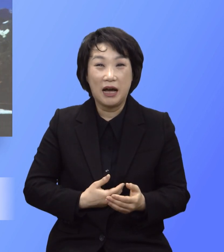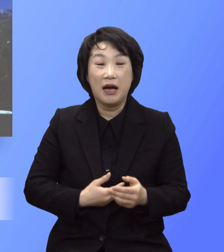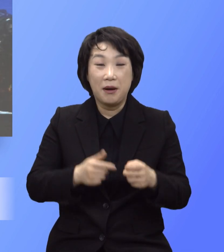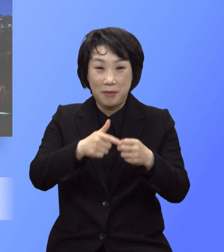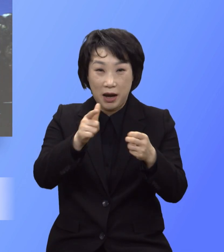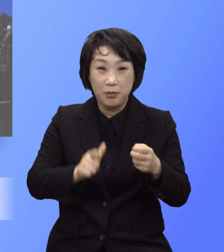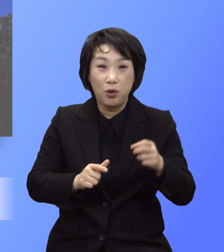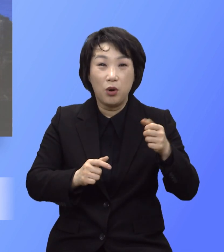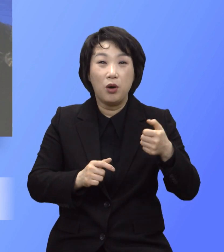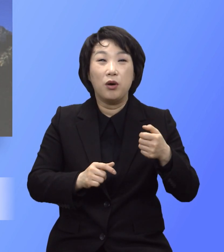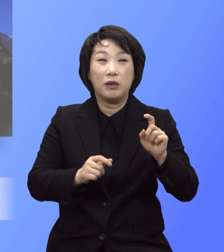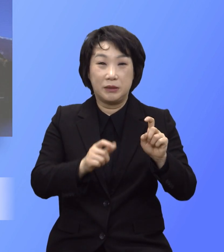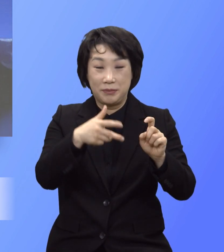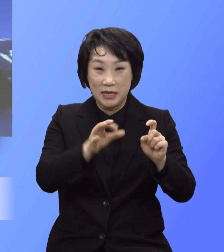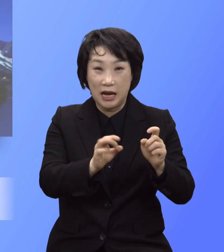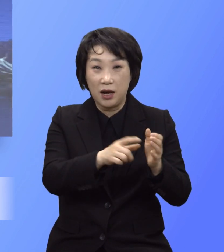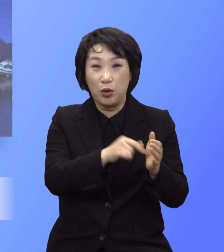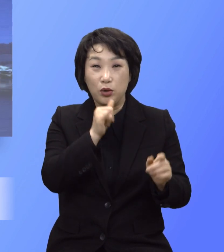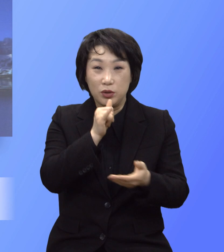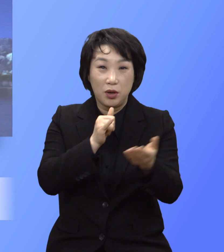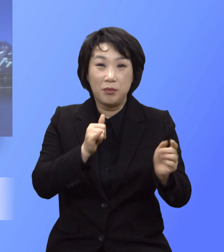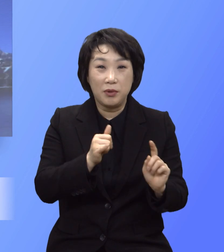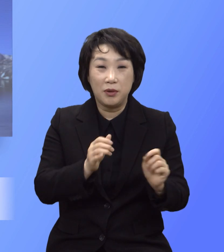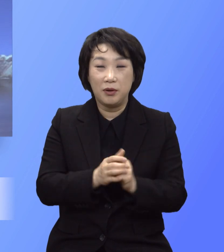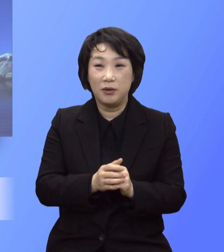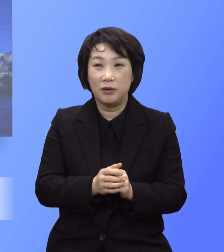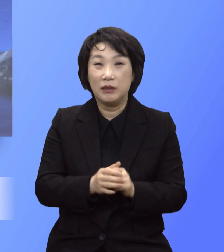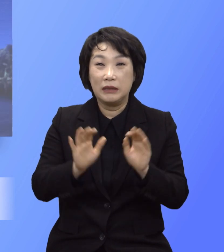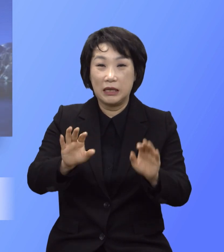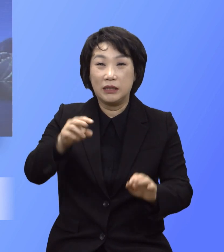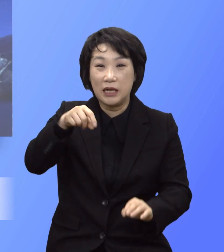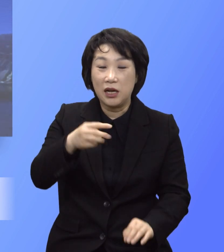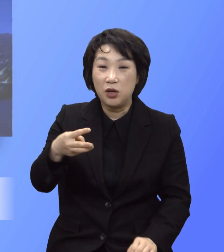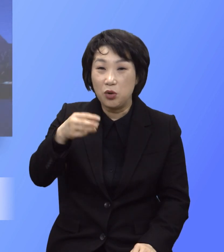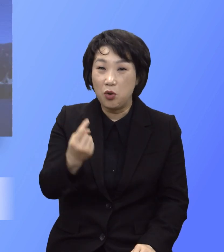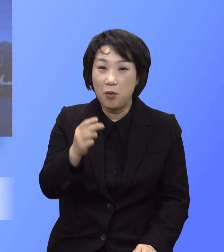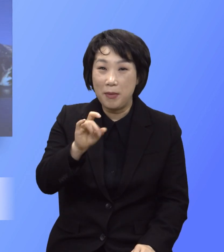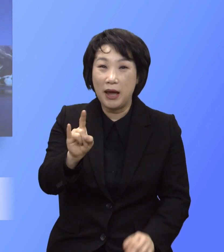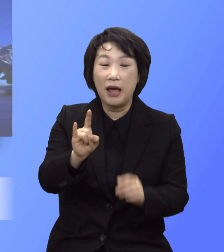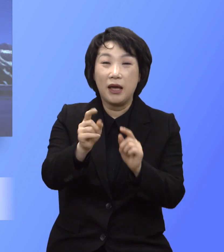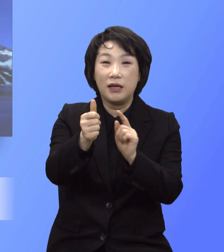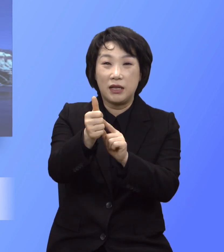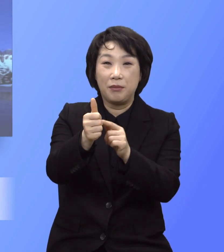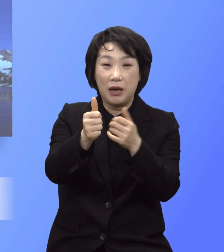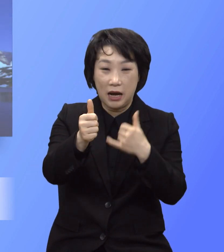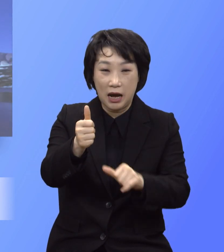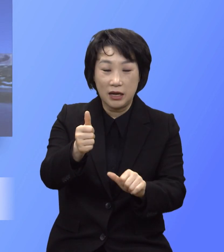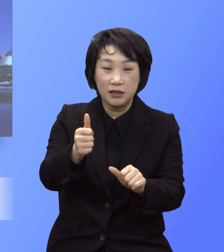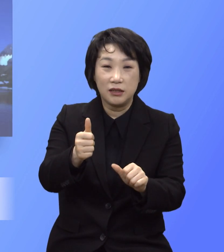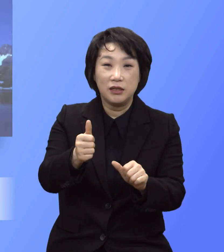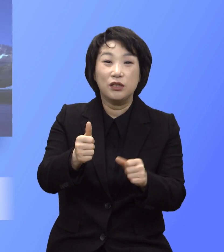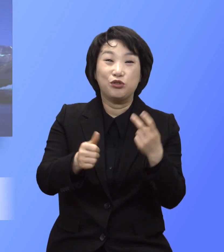10장엔 예 살롬의 두 아들이 예수께 와서 예수님